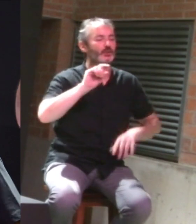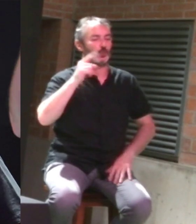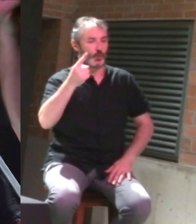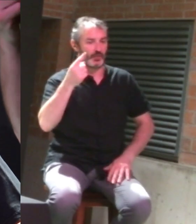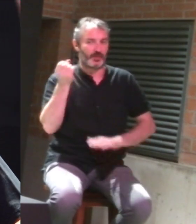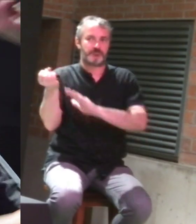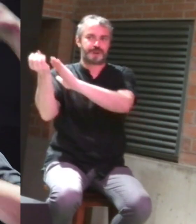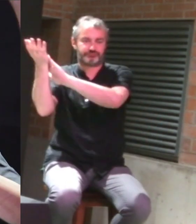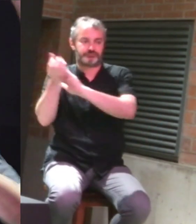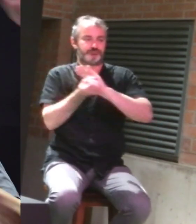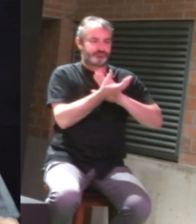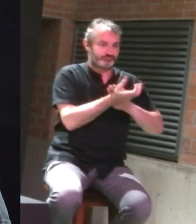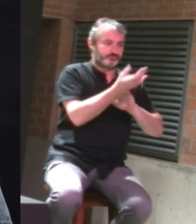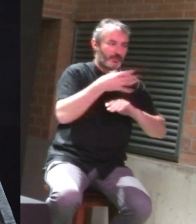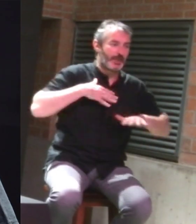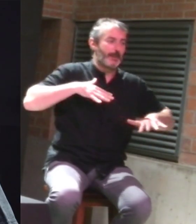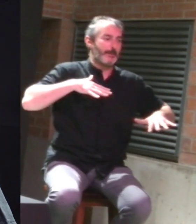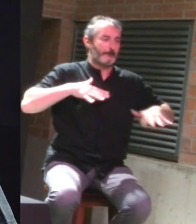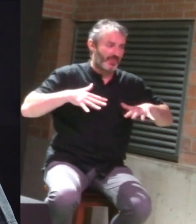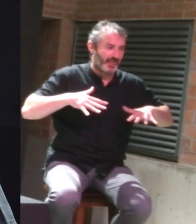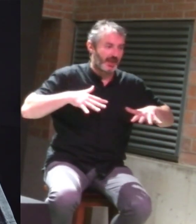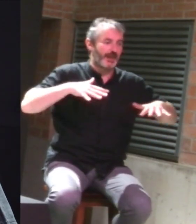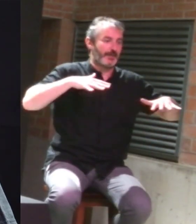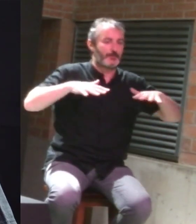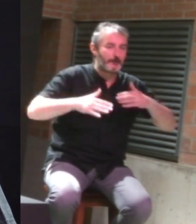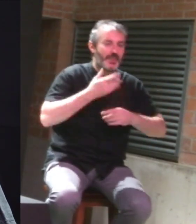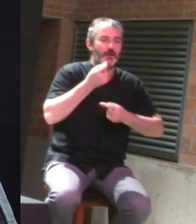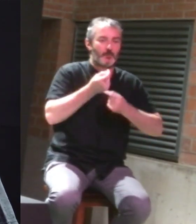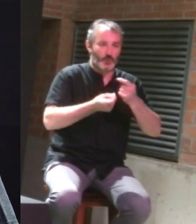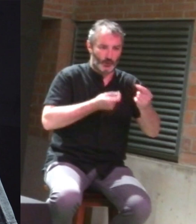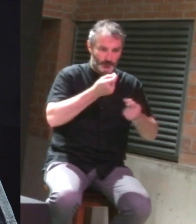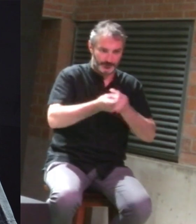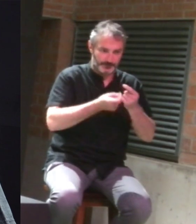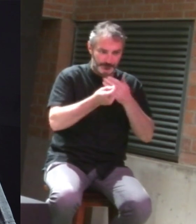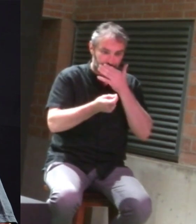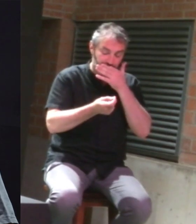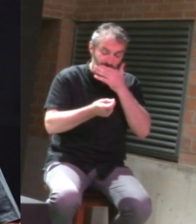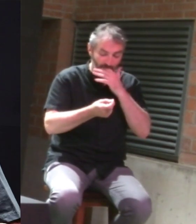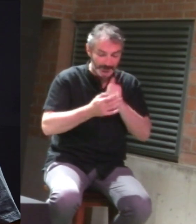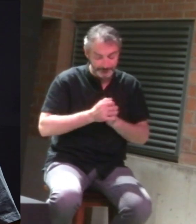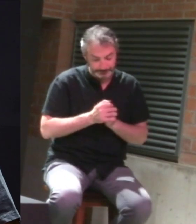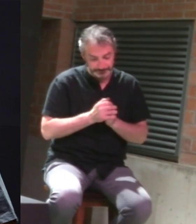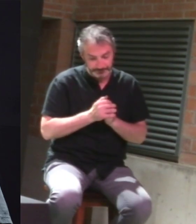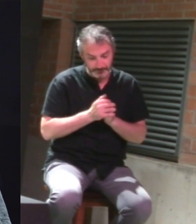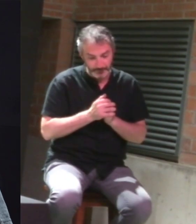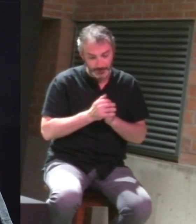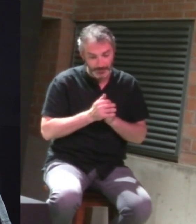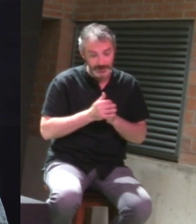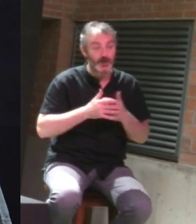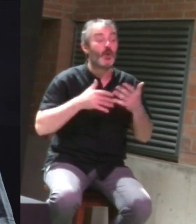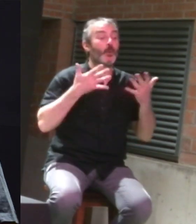Como ya he mencionado, el momento en que se inicia este activismo societario era muy oportuno, ya que se venía produciendo en la